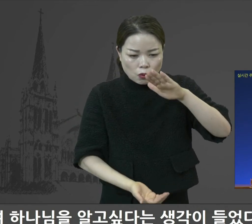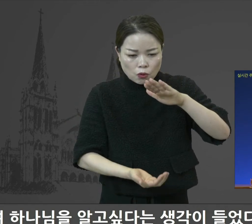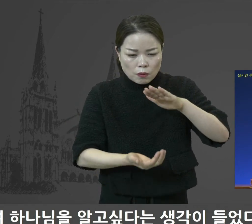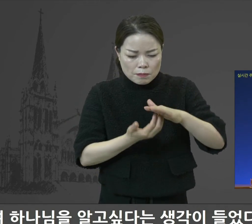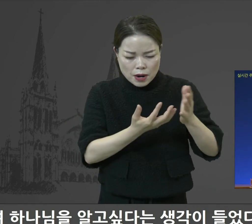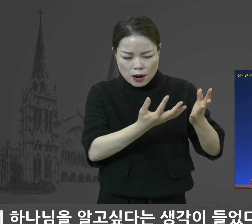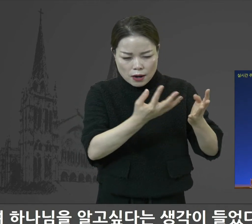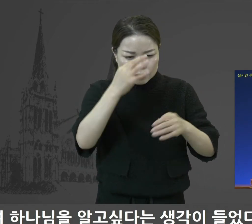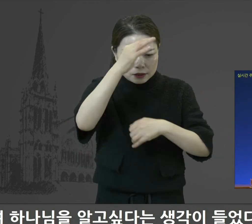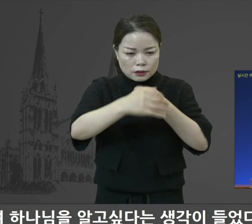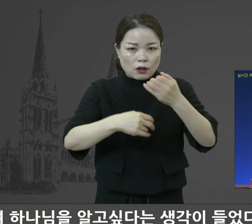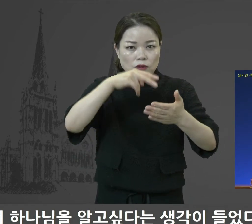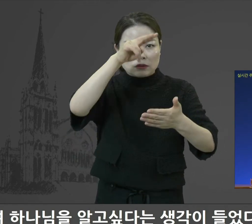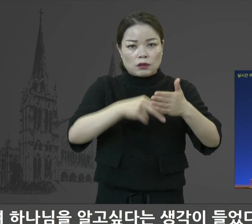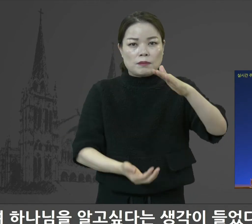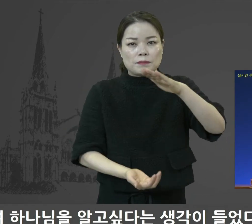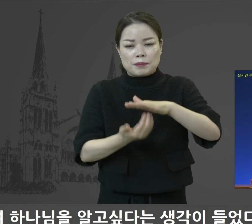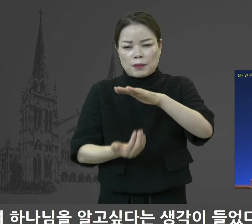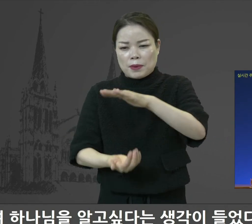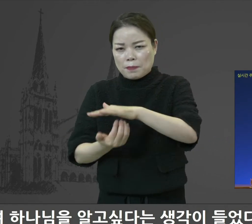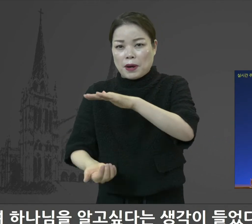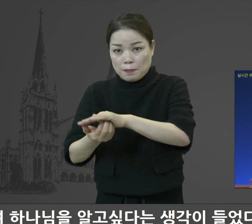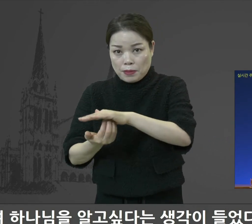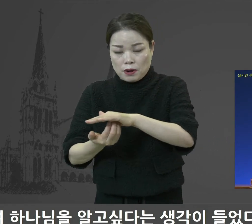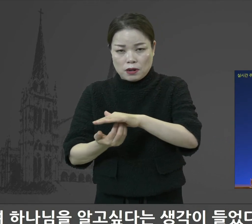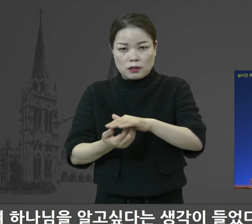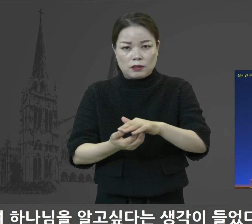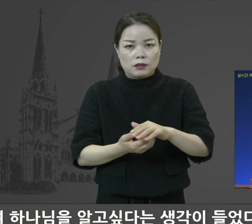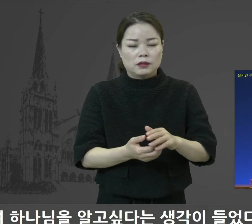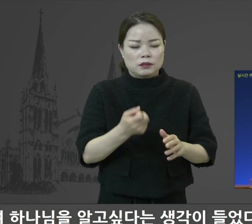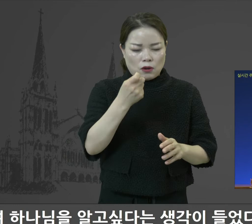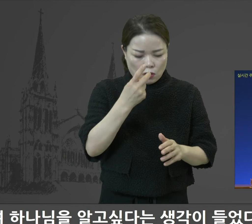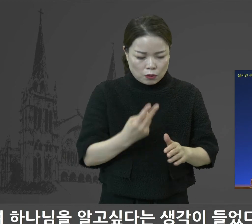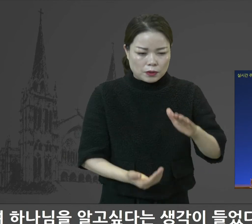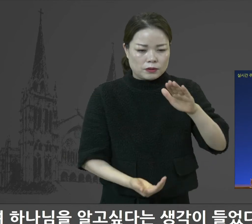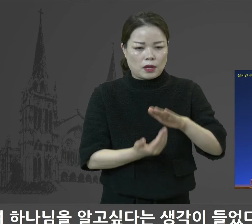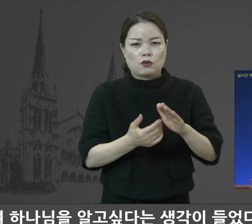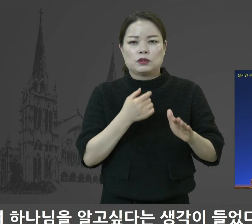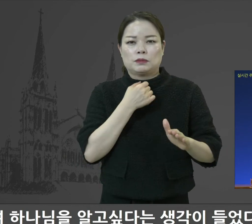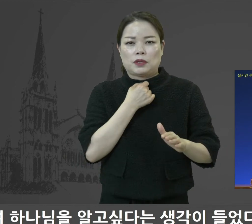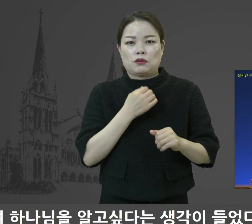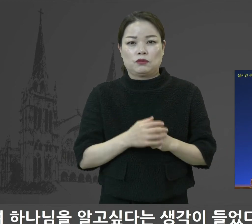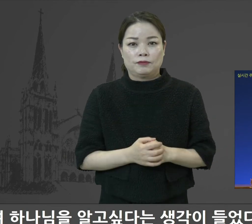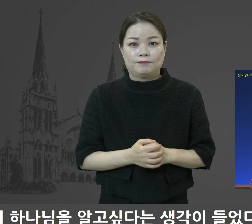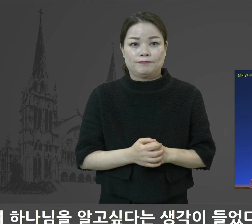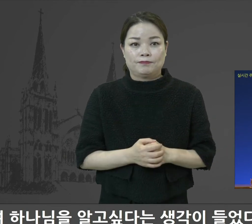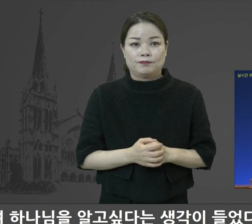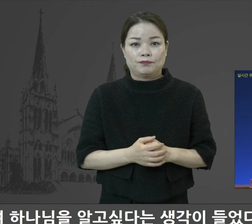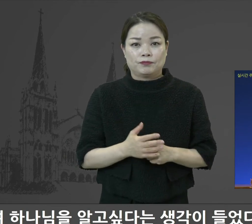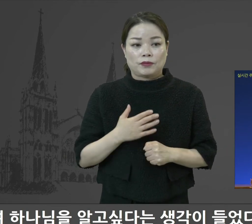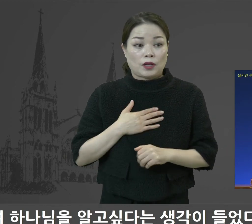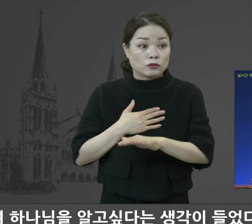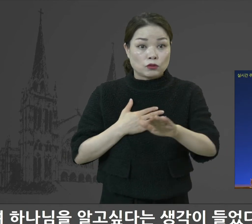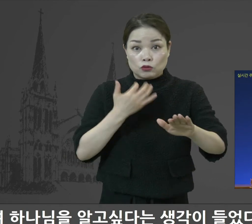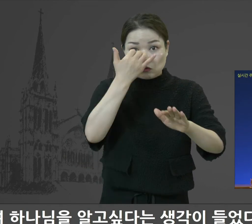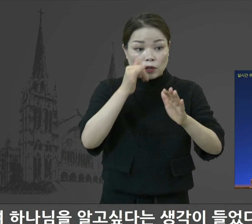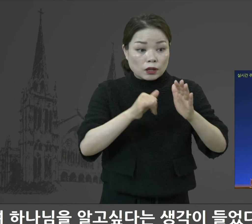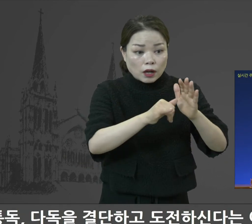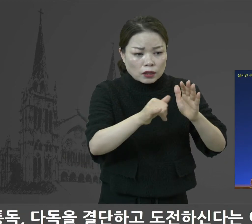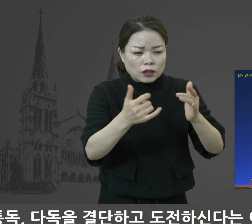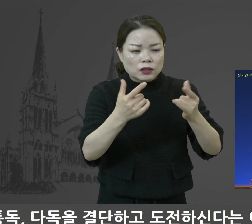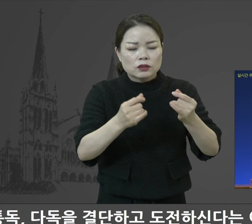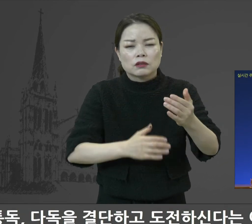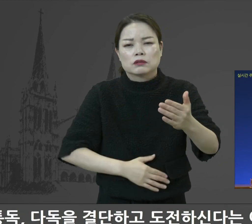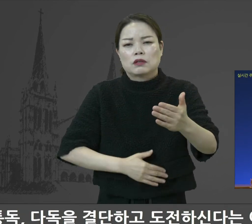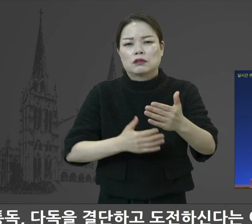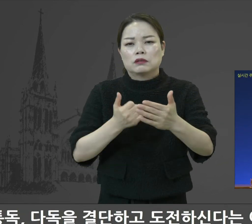다독을 결단하시고 도전한다는 얘기를 들었습니다. 저도 충현의 가족들 가운데 이런